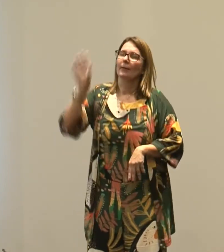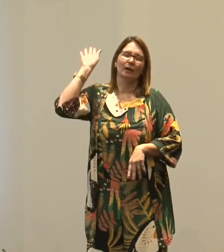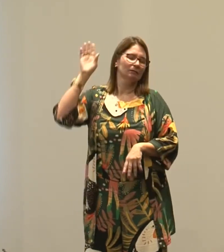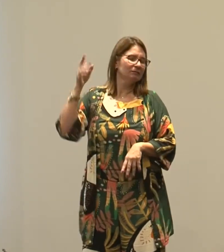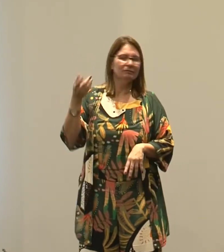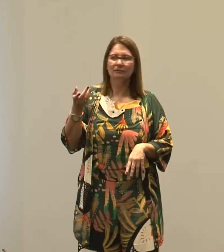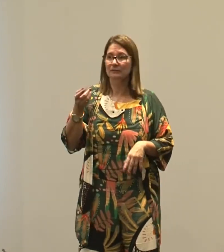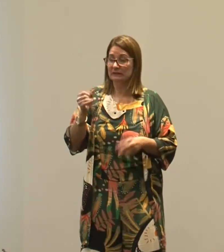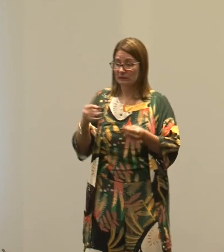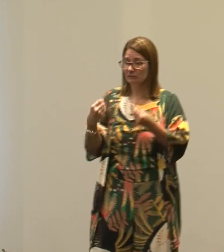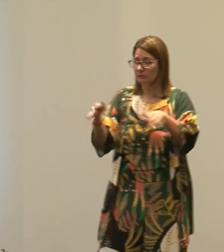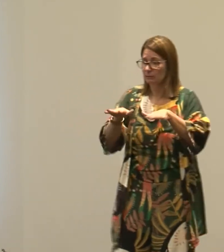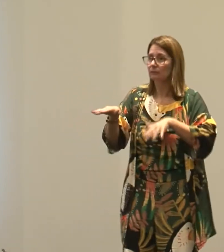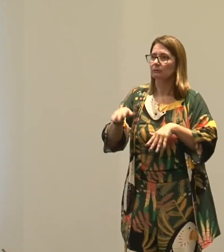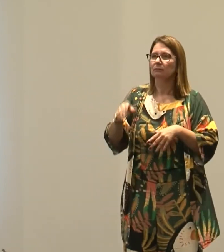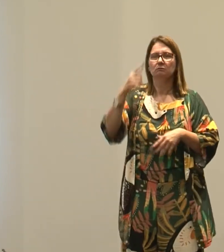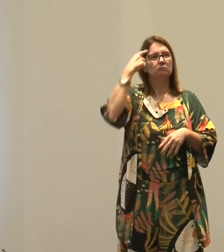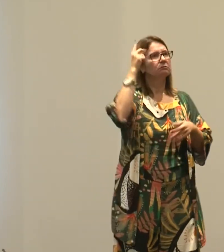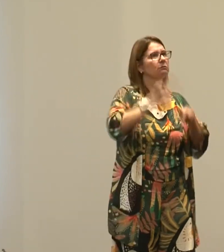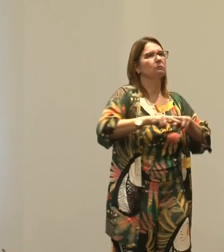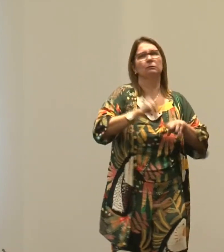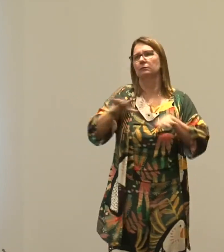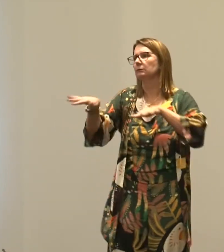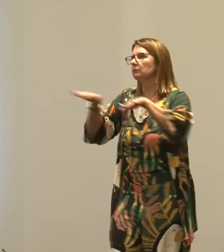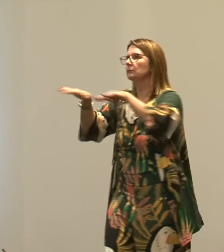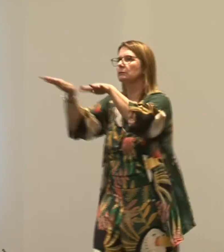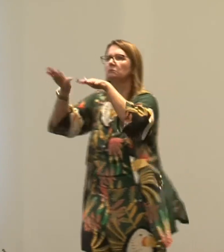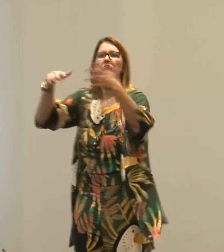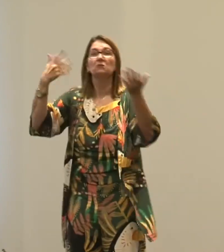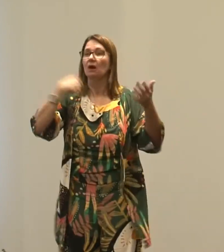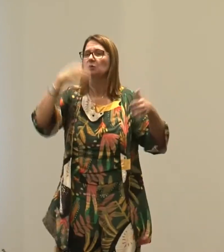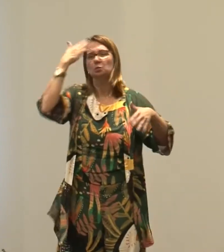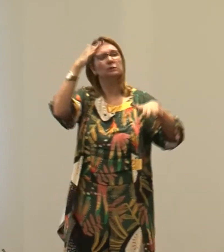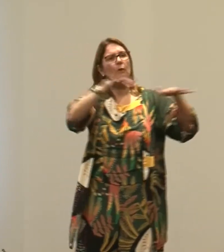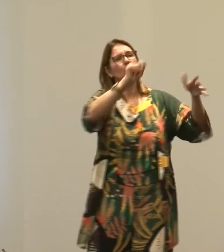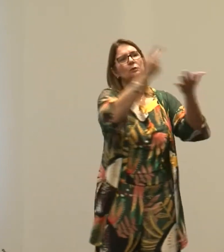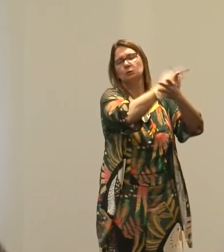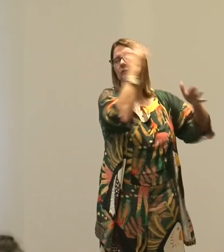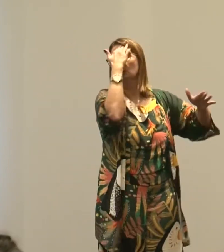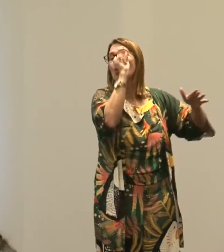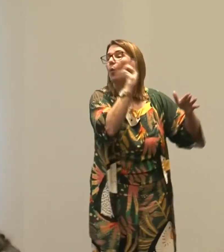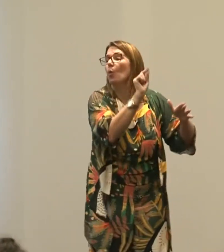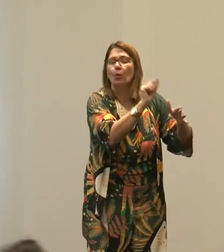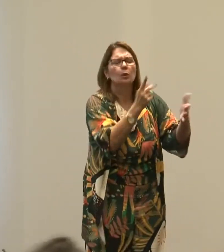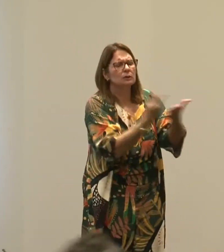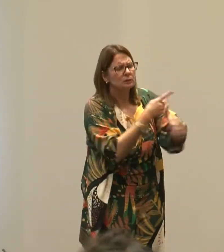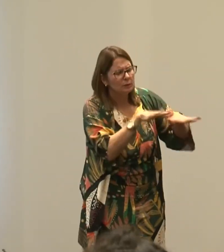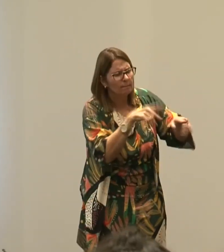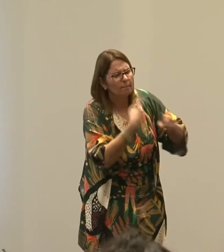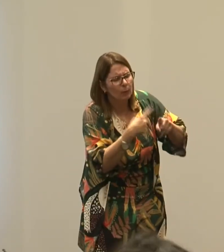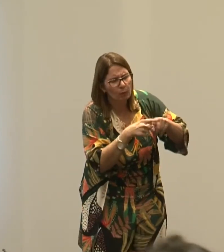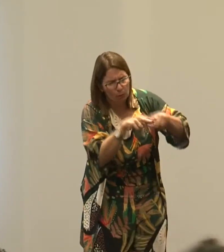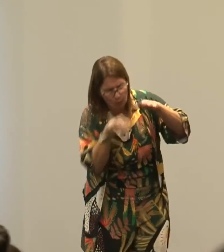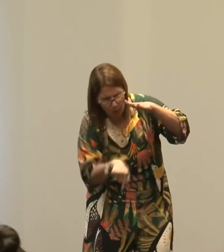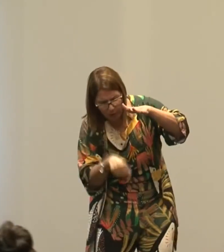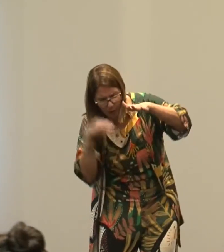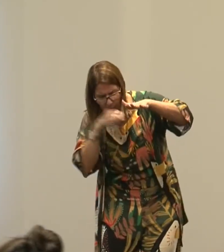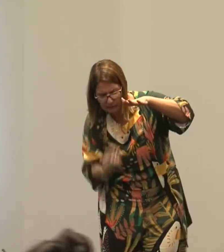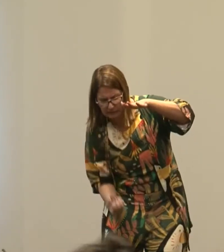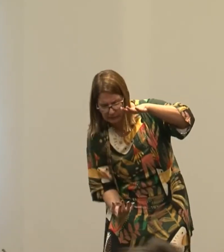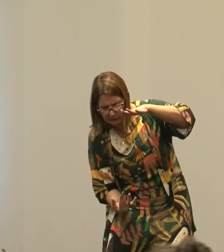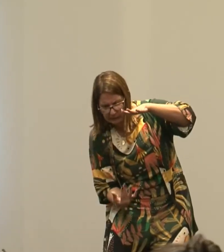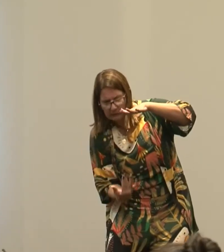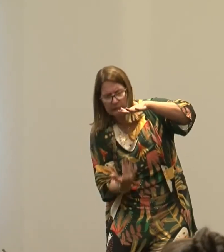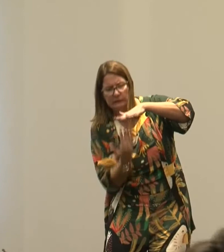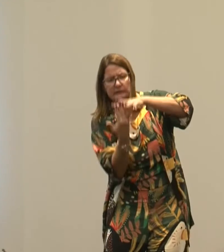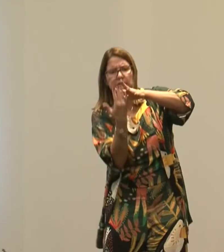precisa conhecer, precisa dessa informação visual. Se ele pegar só o sinal, ele vai pensar que é só isso. Ah, eu sei, movimento é isso. Mas o que acontece,